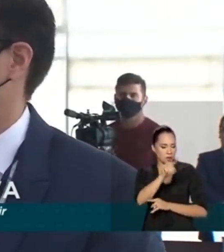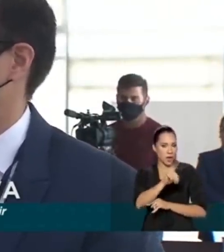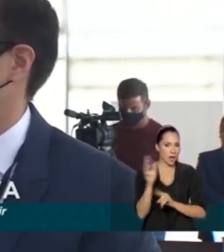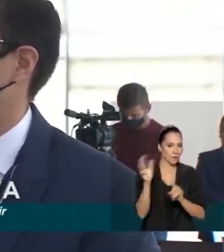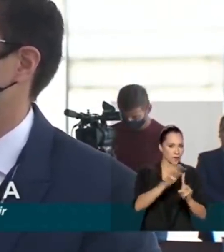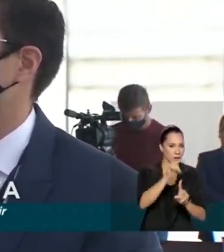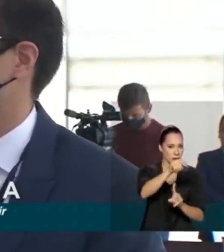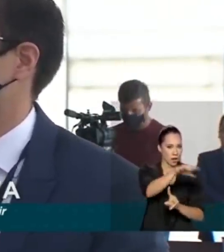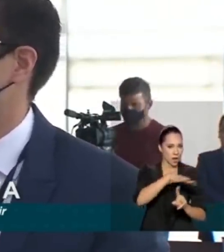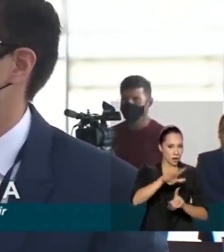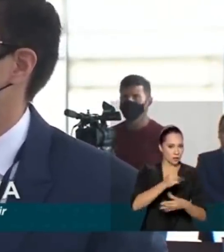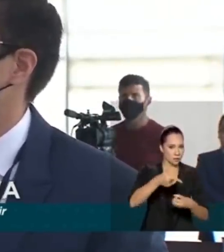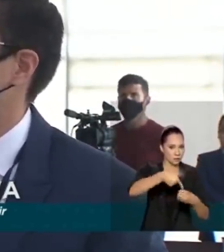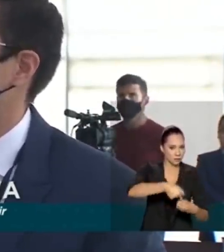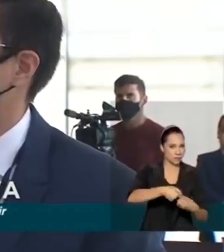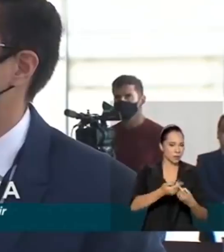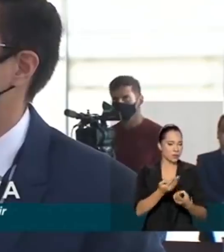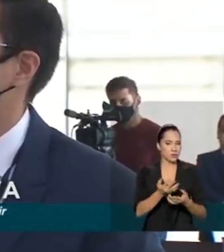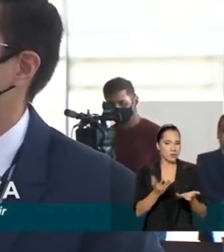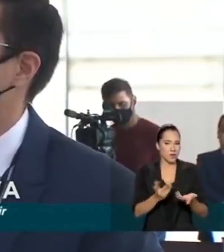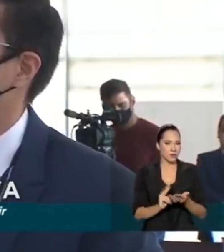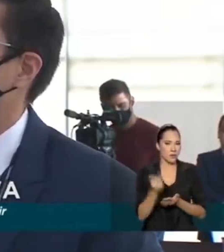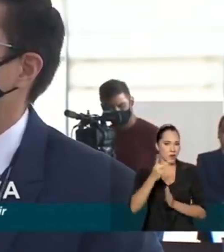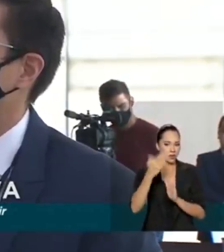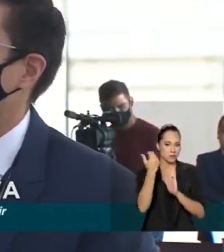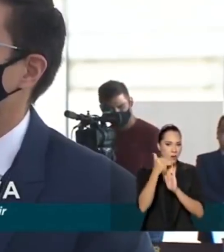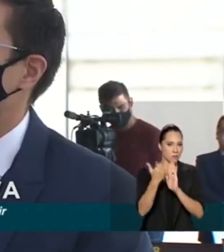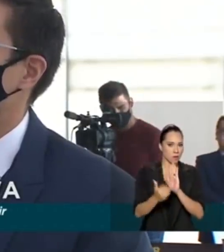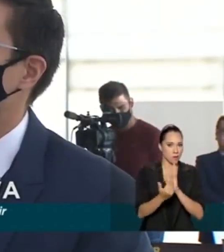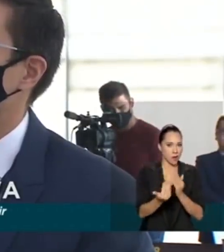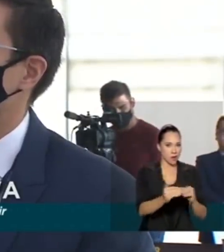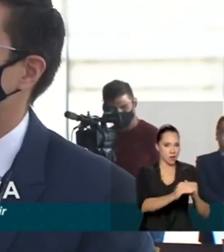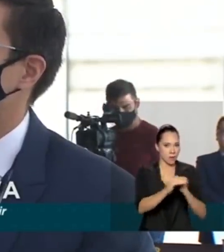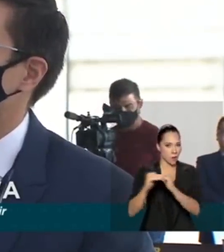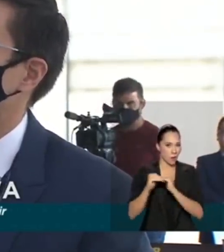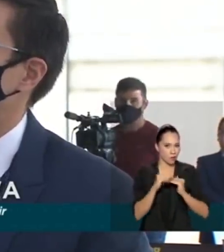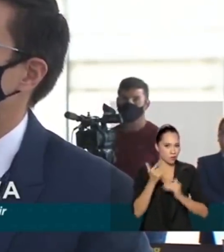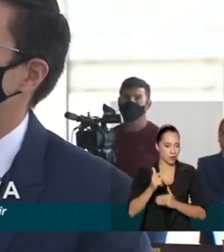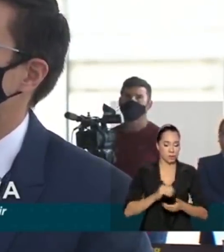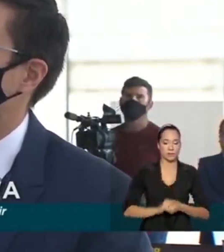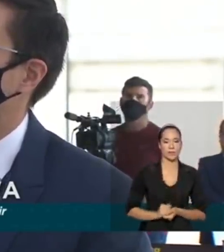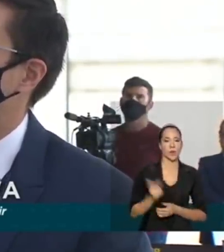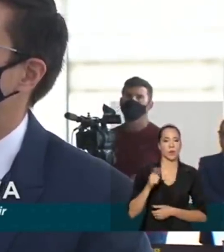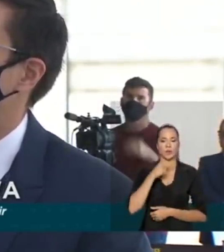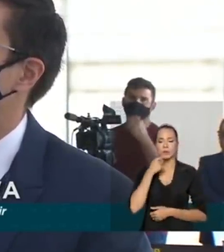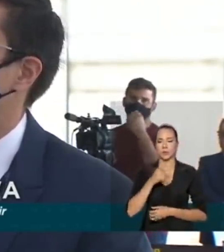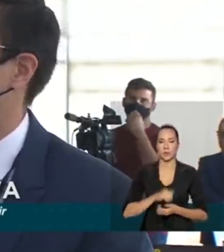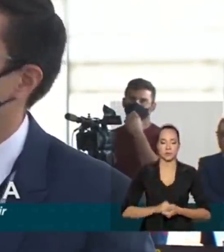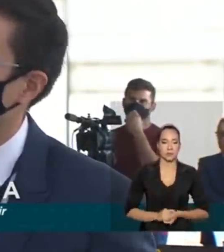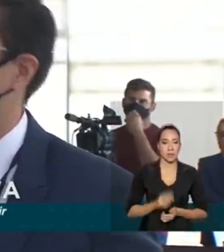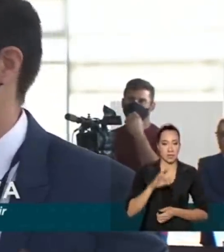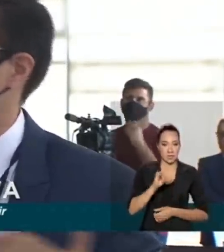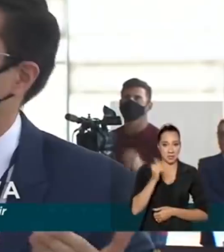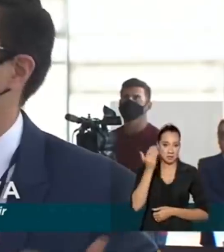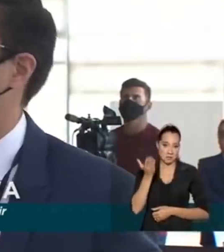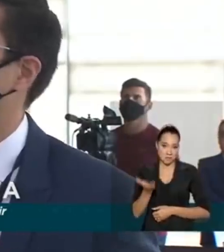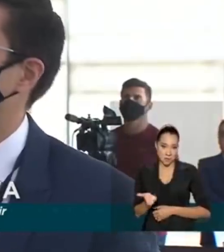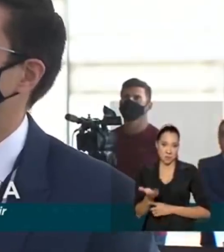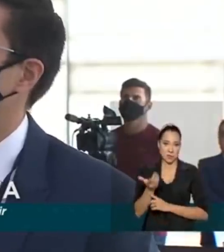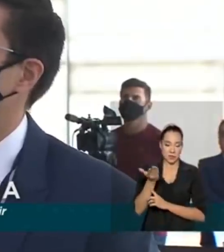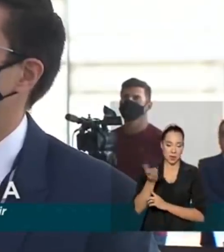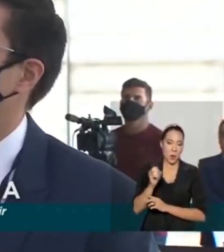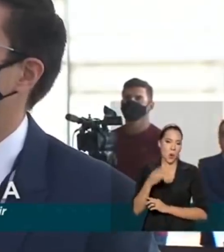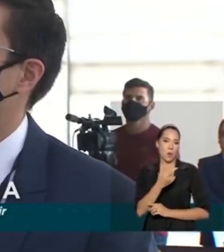que os preços não são tabelados. E a outra dúvida, presidente, é se o senhor ou